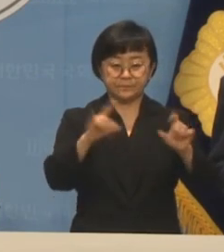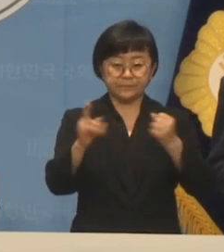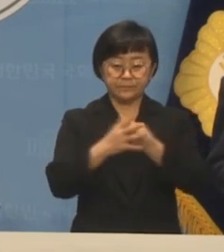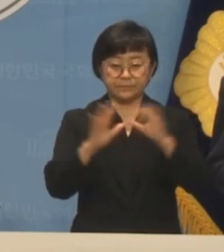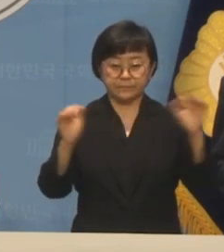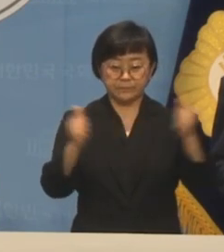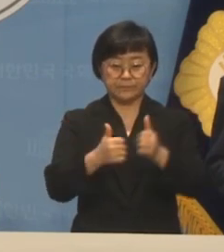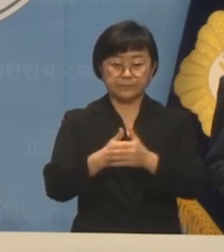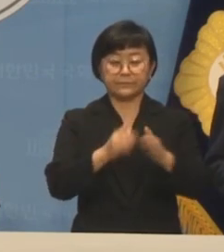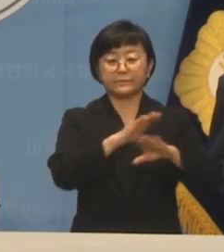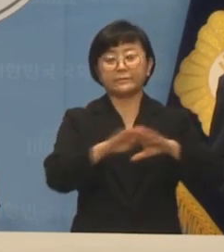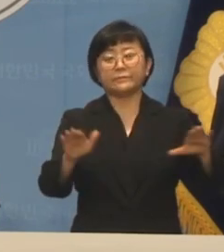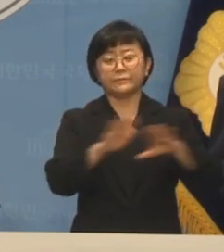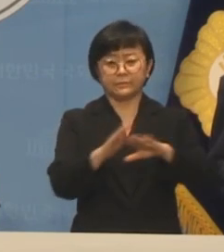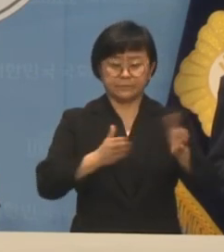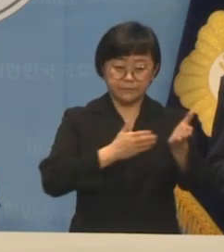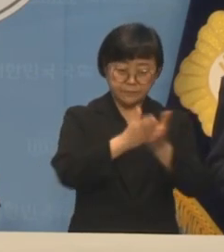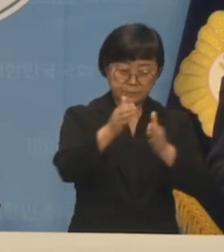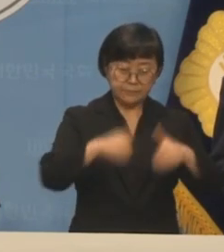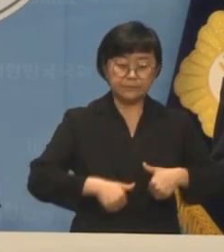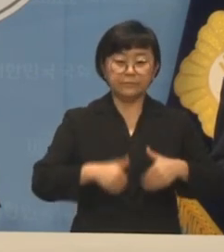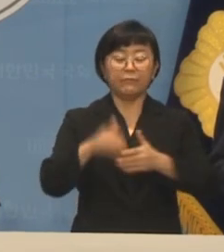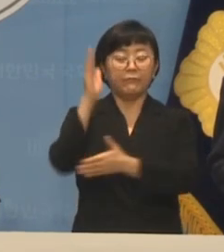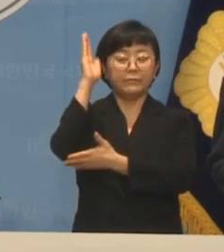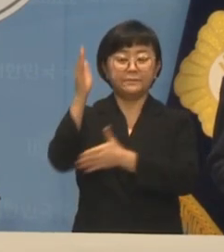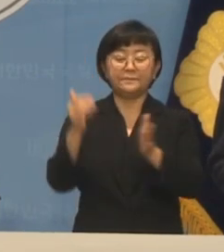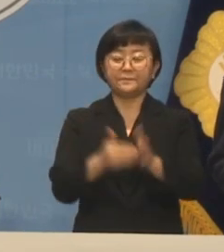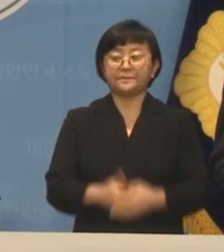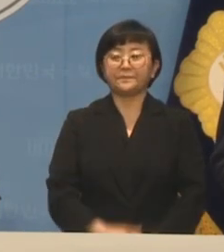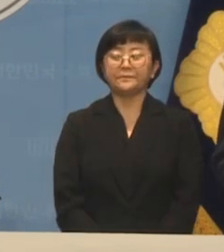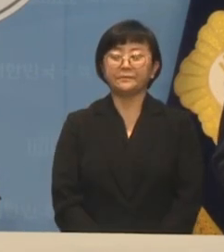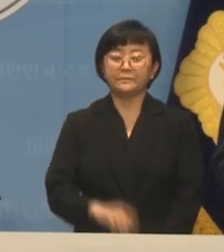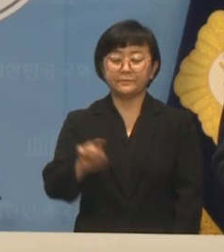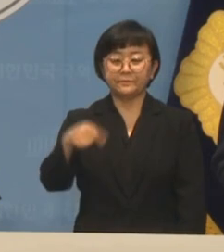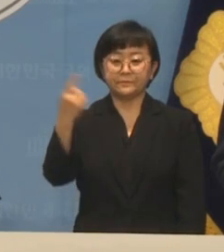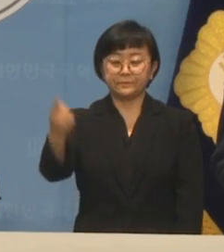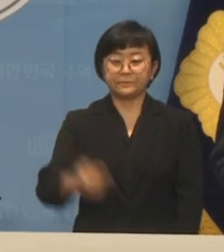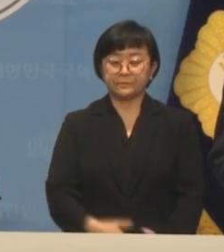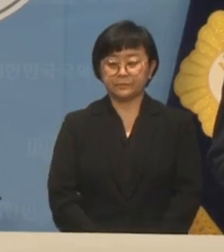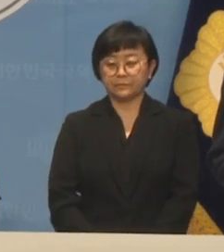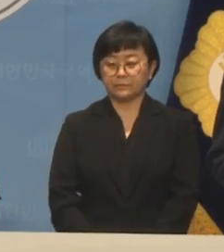국회에서 처리해야 한다는 당부 말씀을 해주셨습니다. 다음은